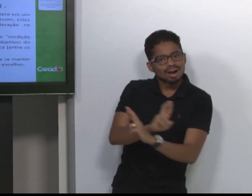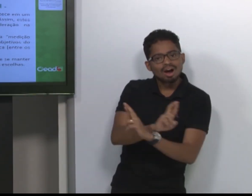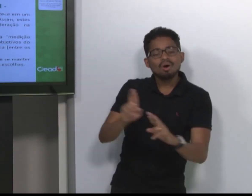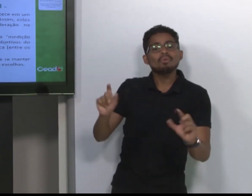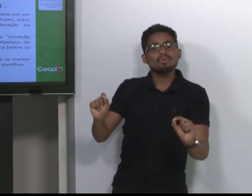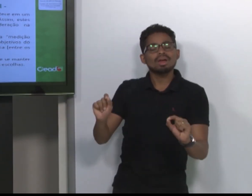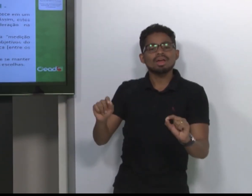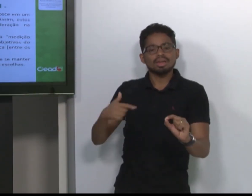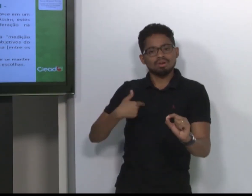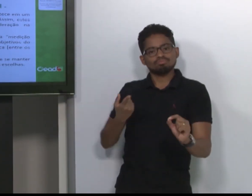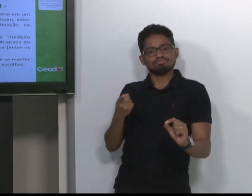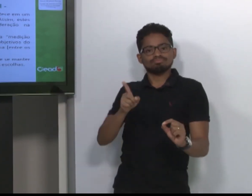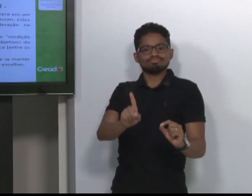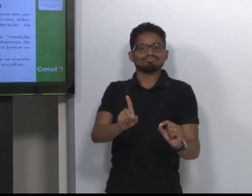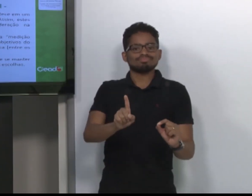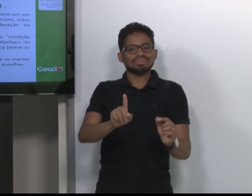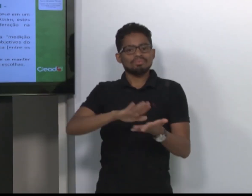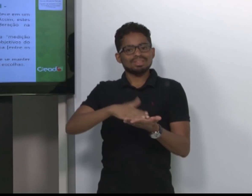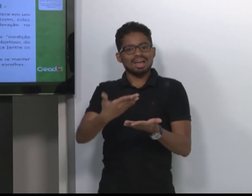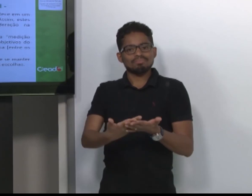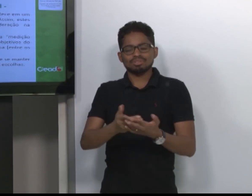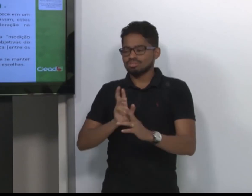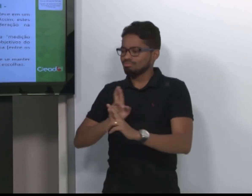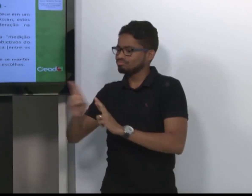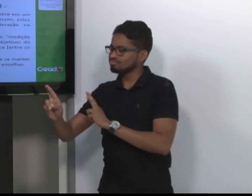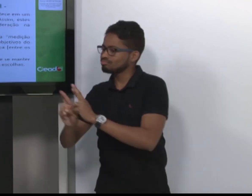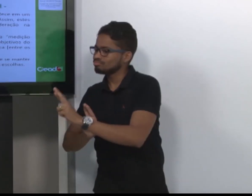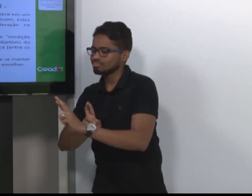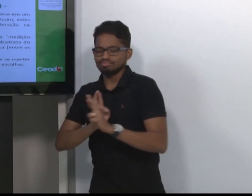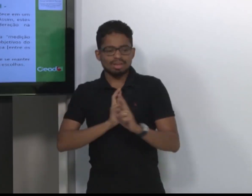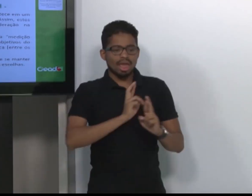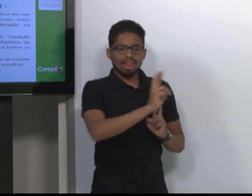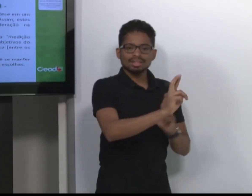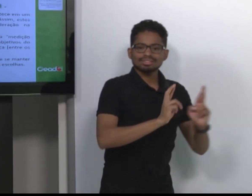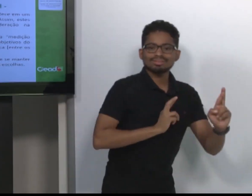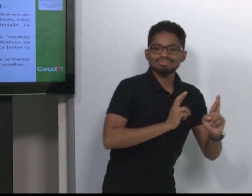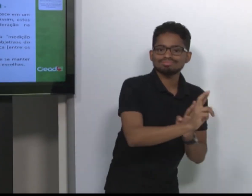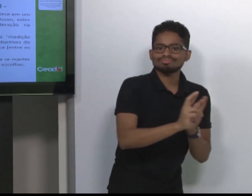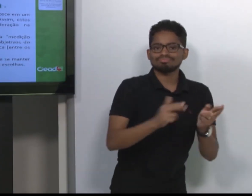meu trabalho, para favorecer essas relações.